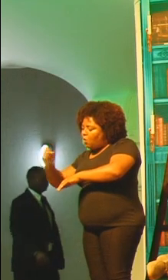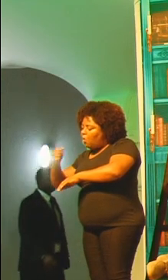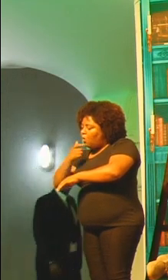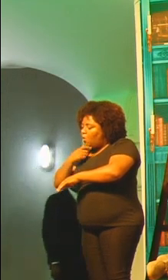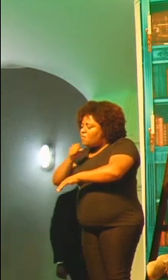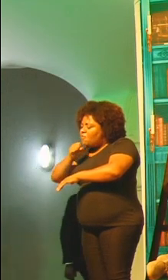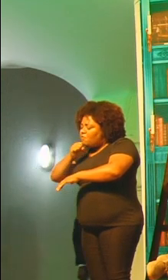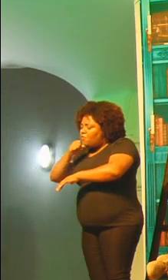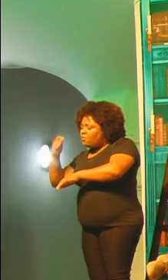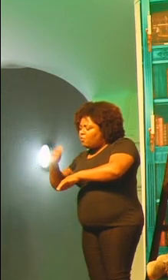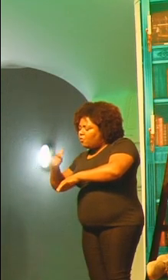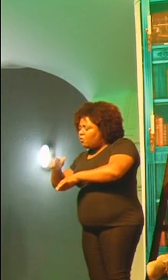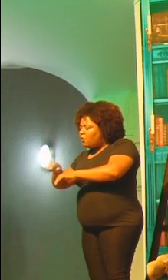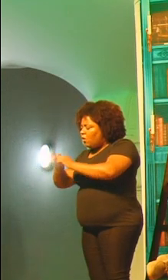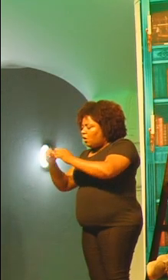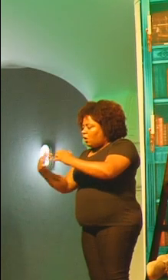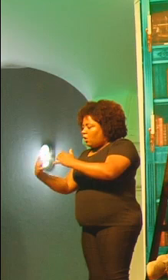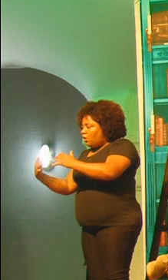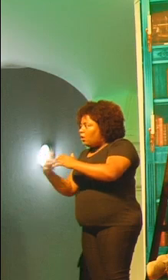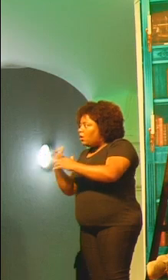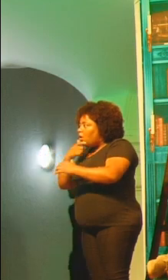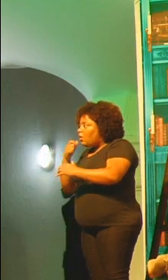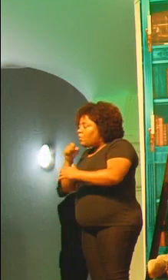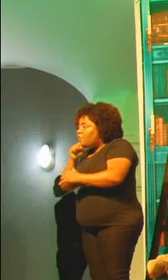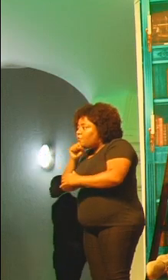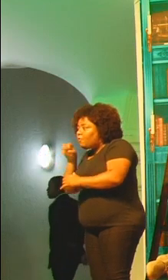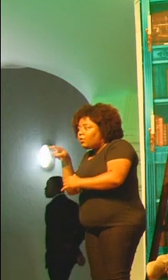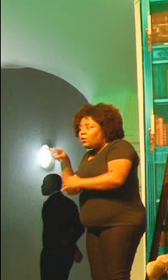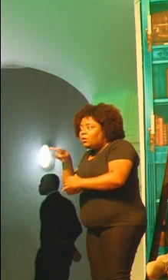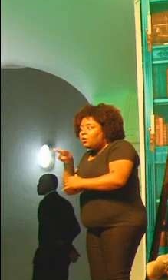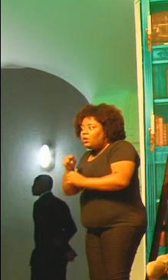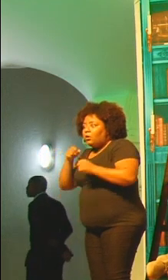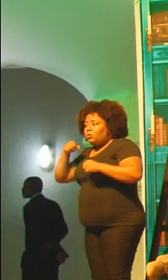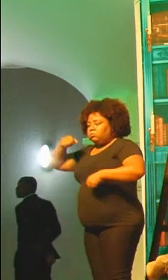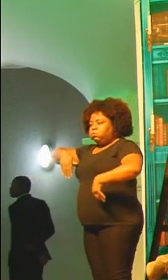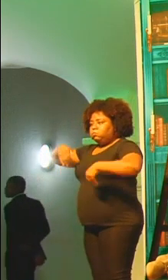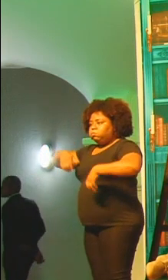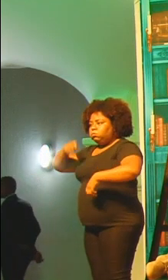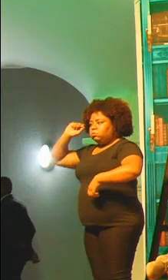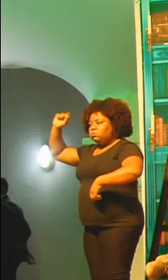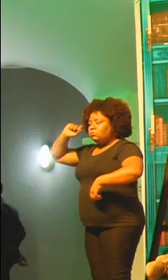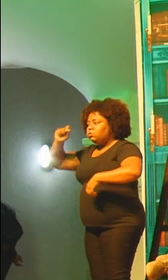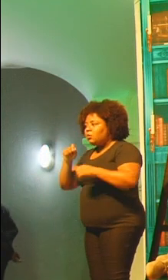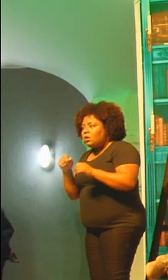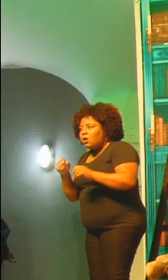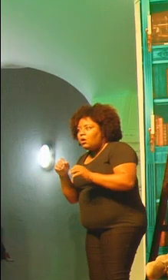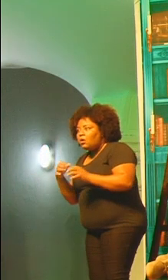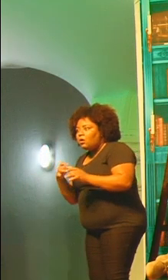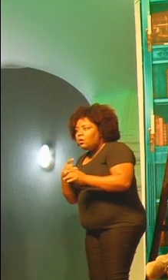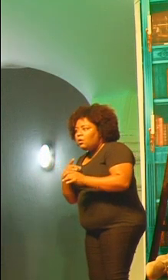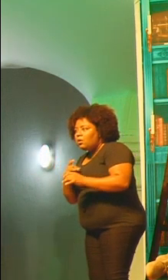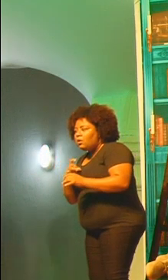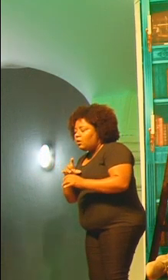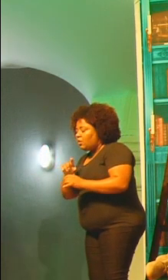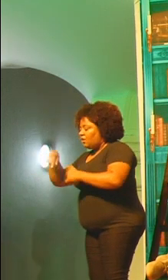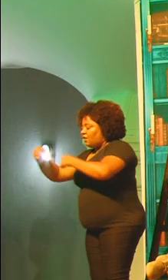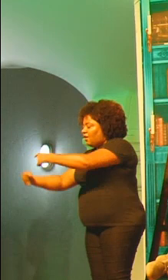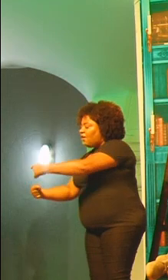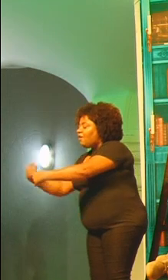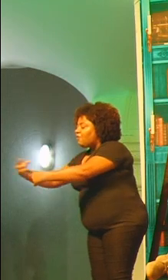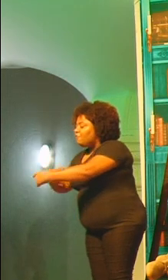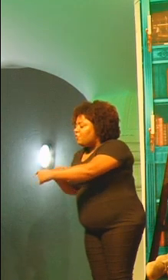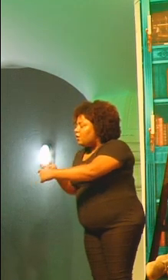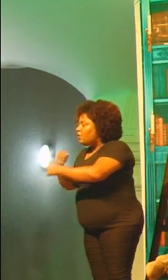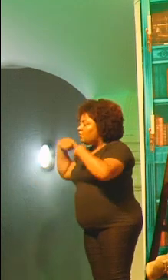turcos aproximarem-se da aldeia. O medo estava em Assad, seu filho, quando pastoreava carneiros nas montanhas